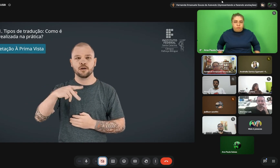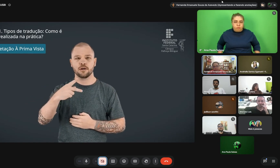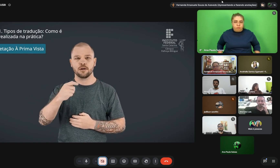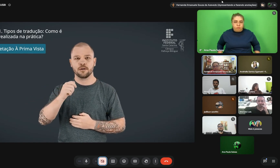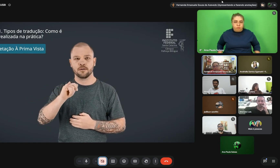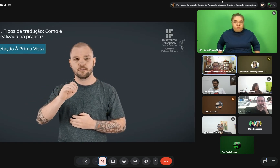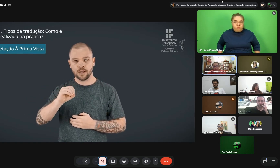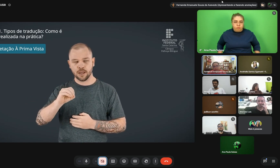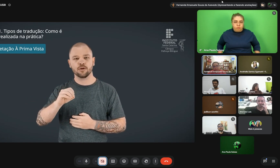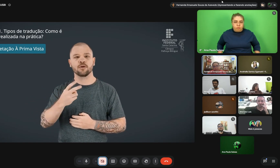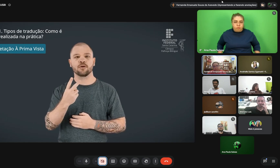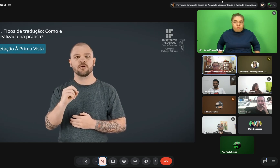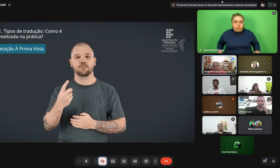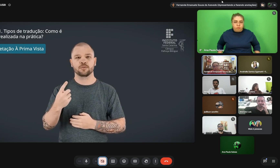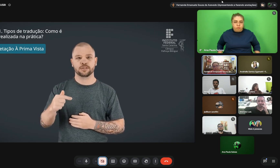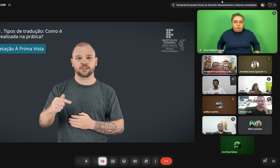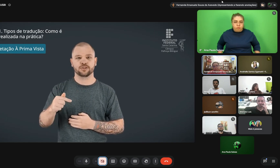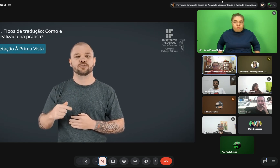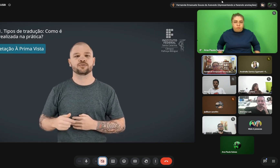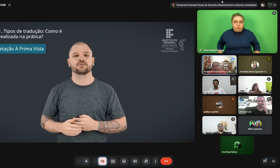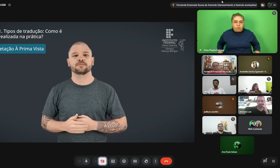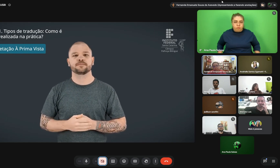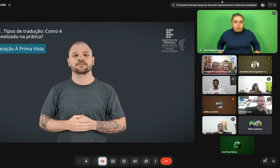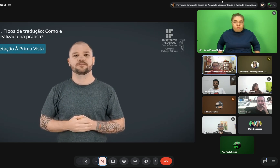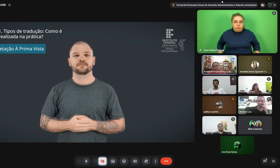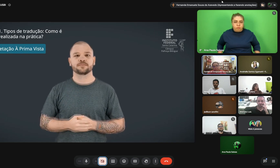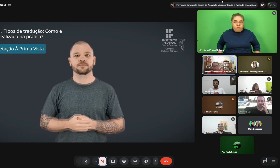na hora, tá?